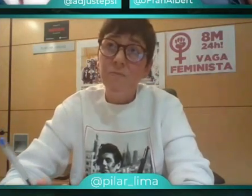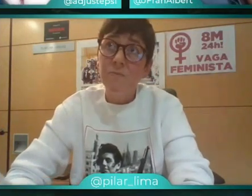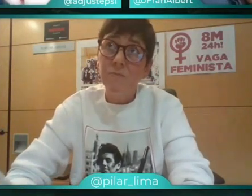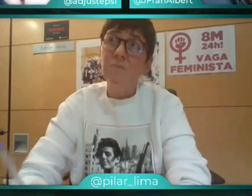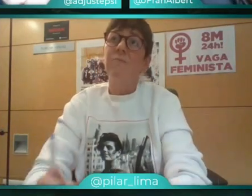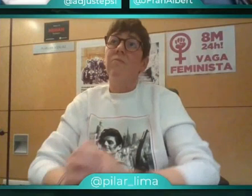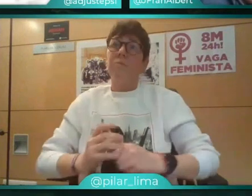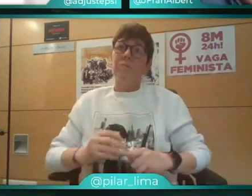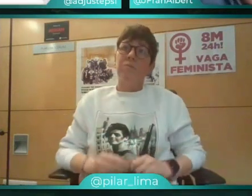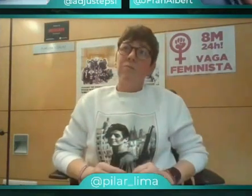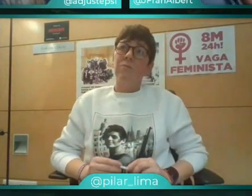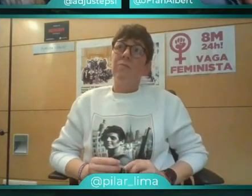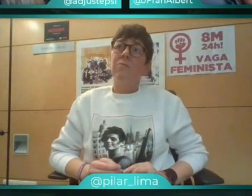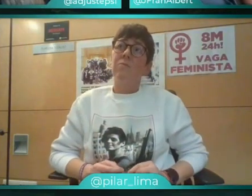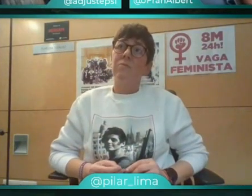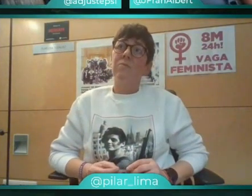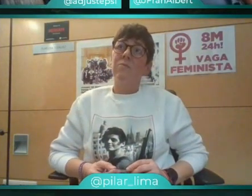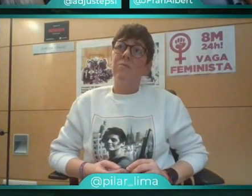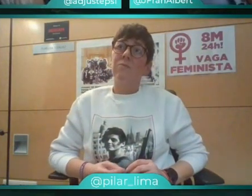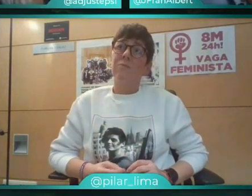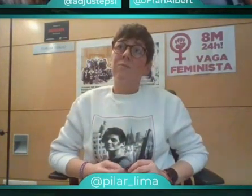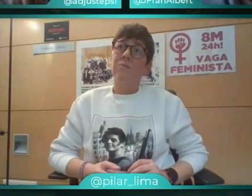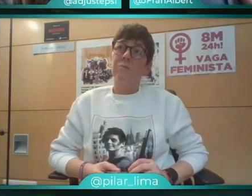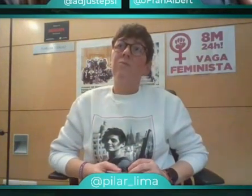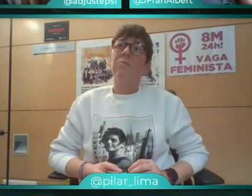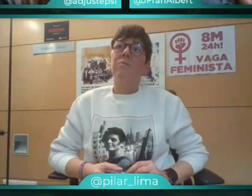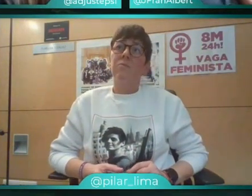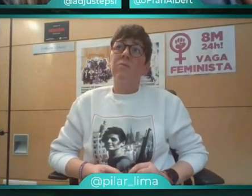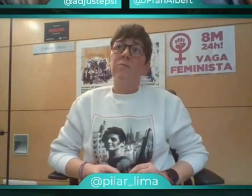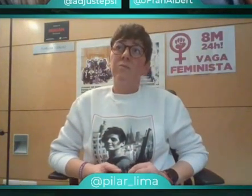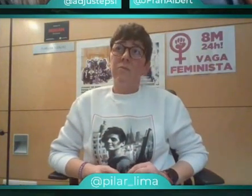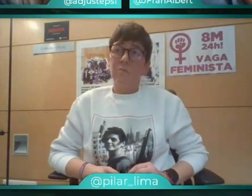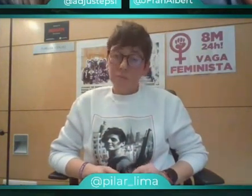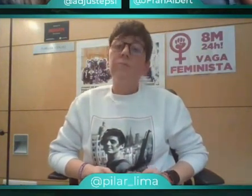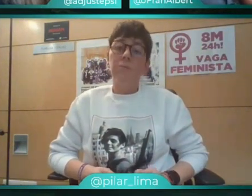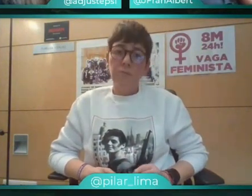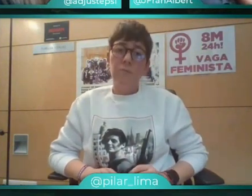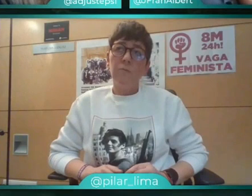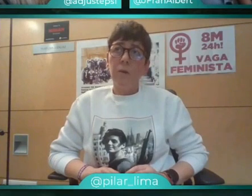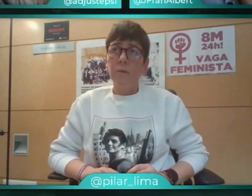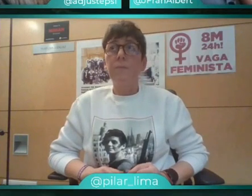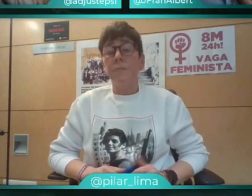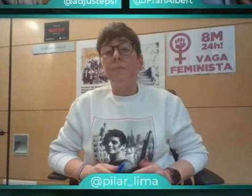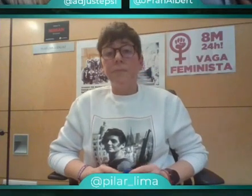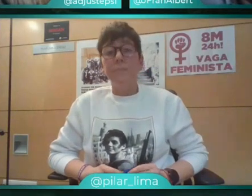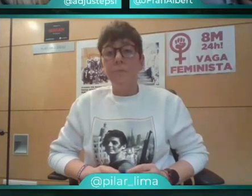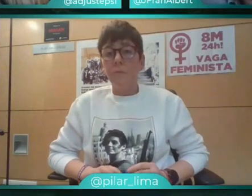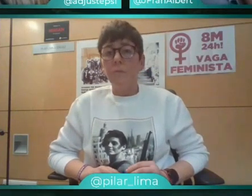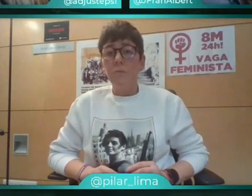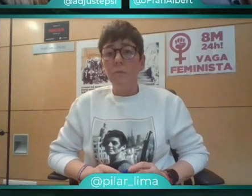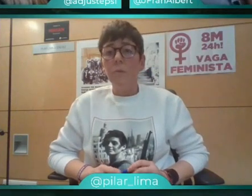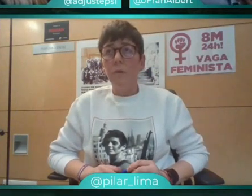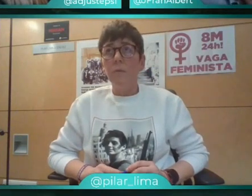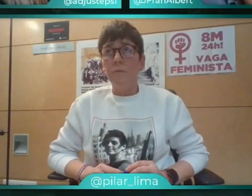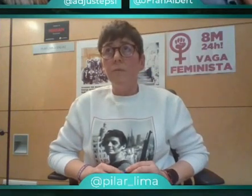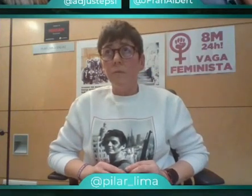solemos cortar no es el tema de los discursos de odio no cómo utilizan se utilizan discursos de odio de manera consciente y